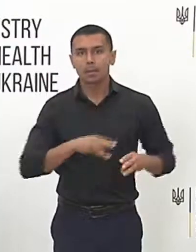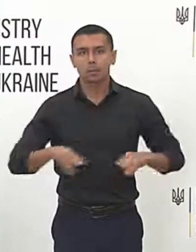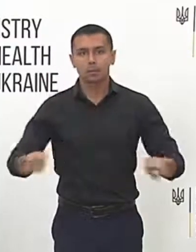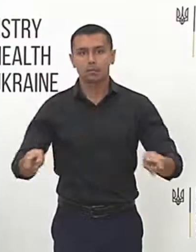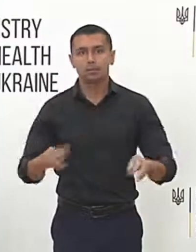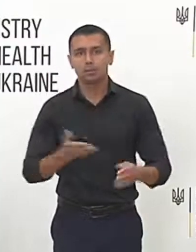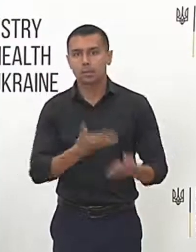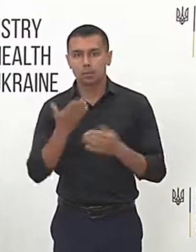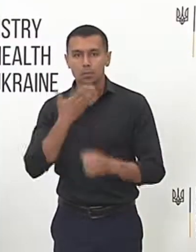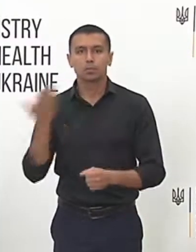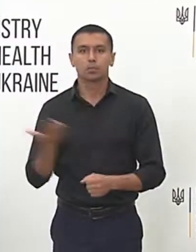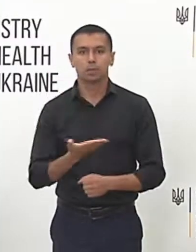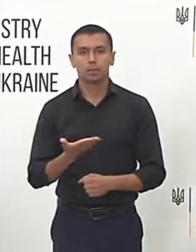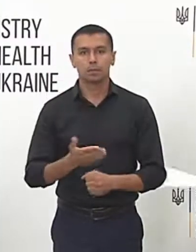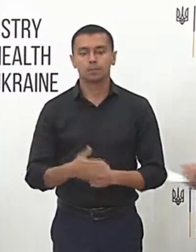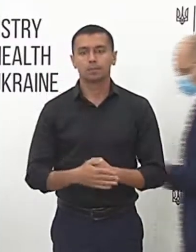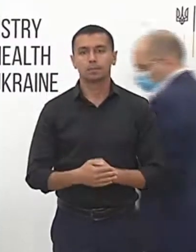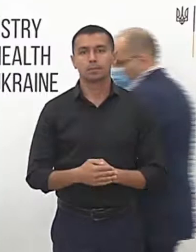прошу до слова.